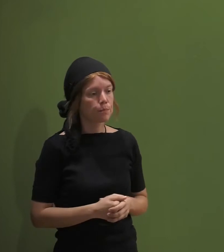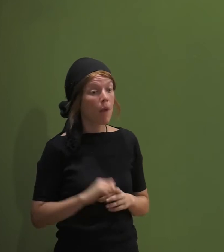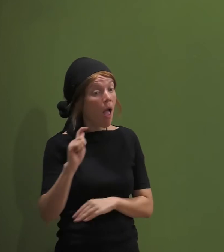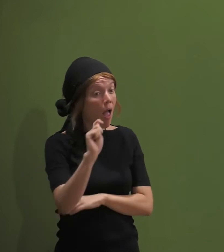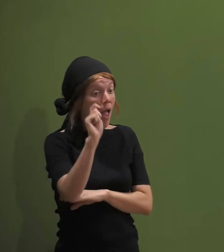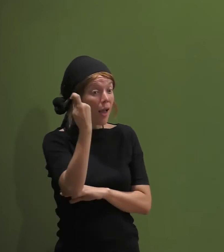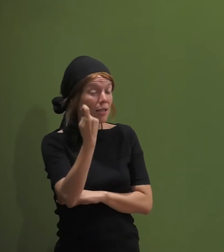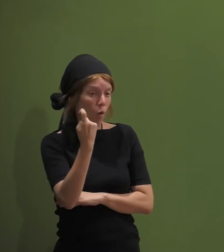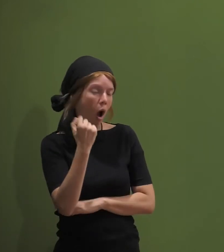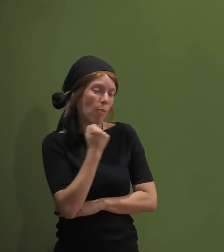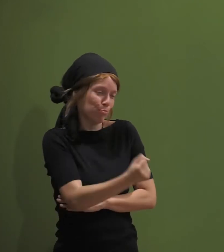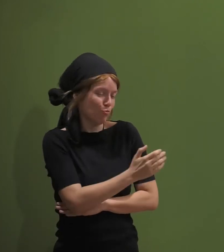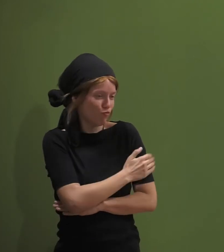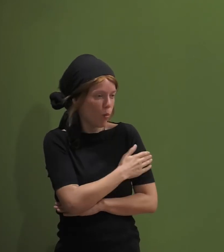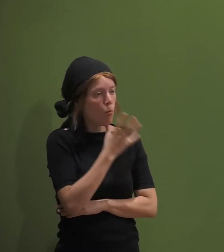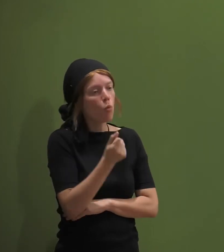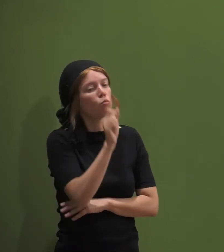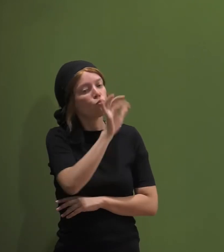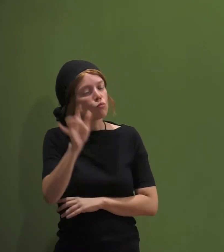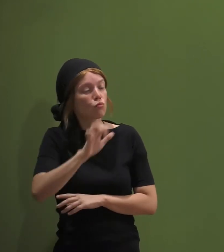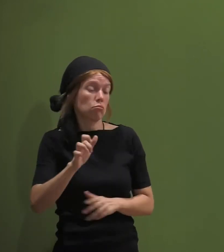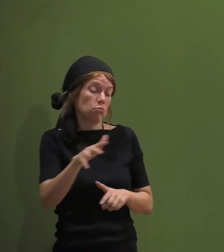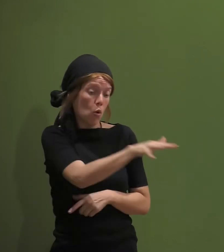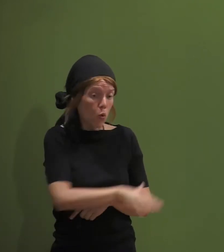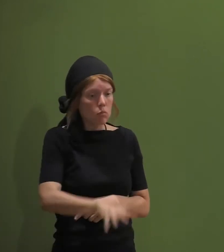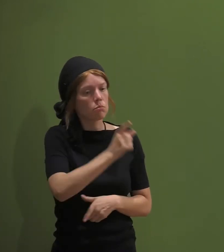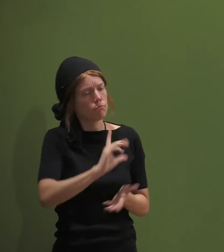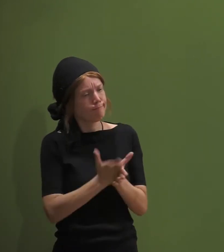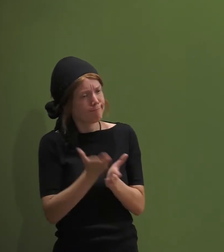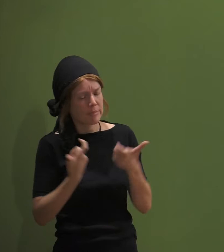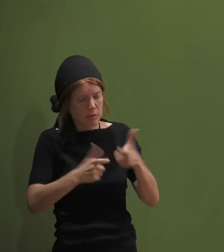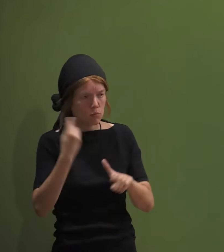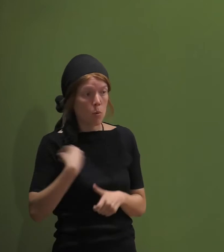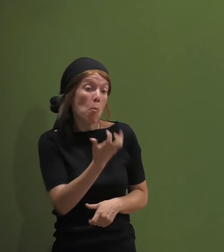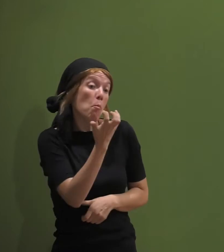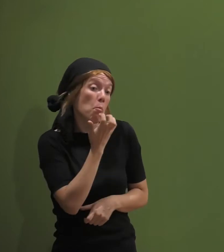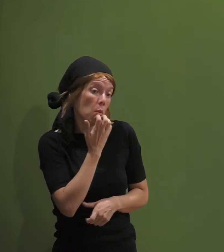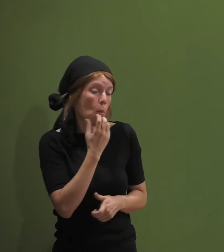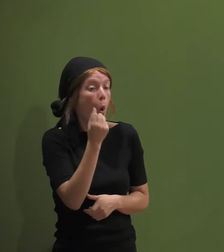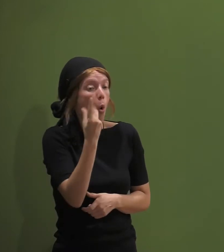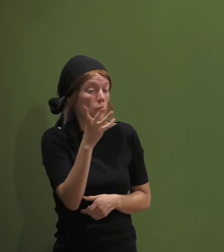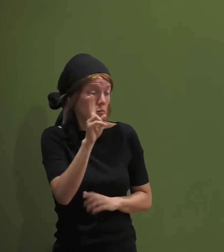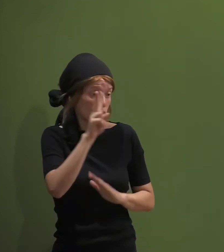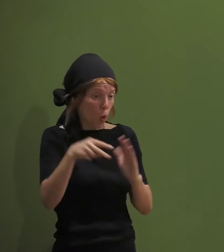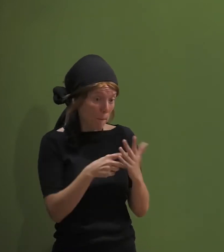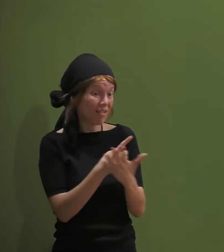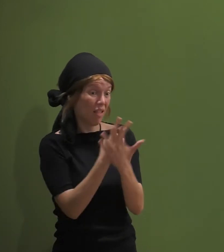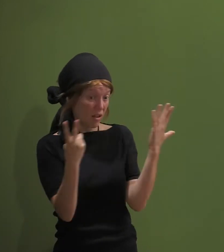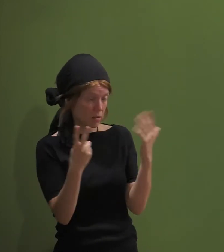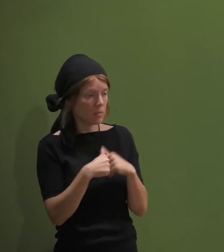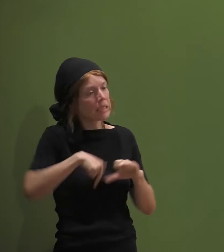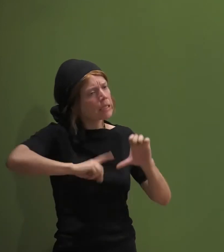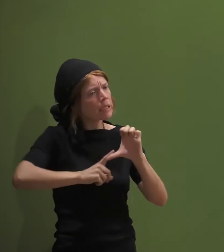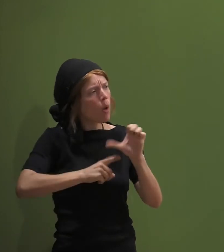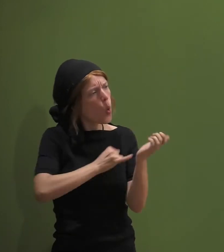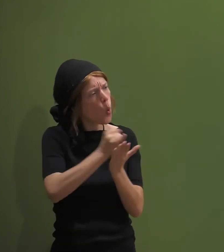éxito está avalado por las actuales cifras de superficies y producciones del sector. A modo de ejemplo, y con cifras del año 2017, en